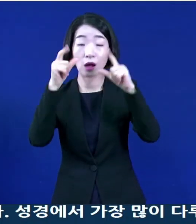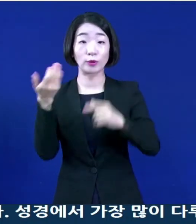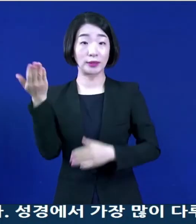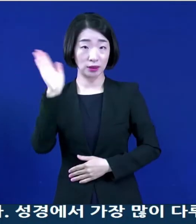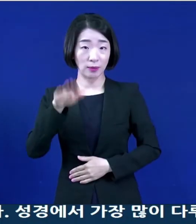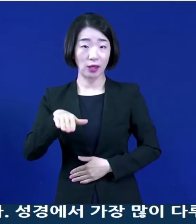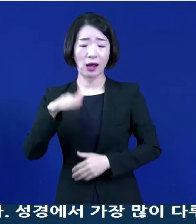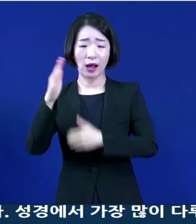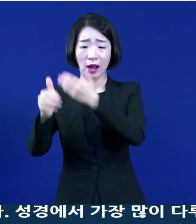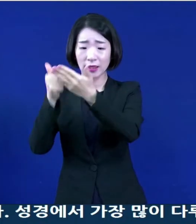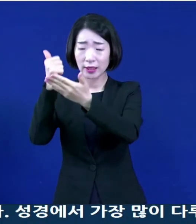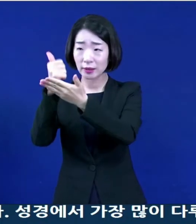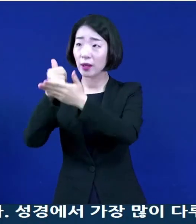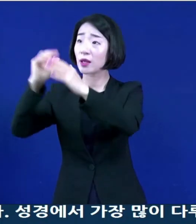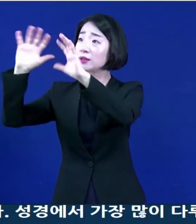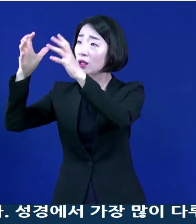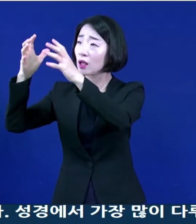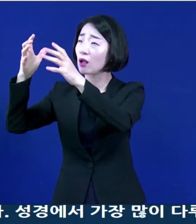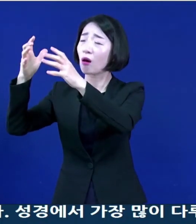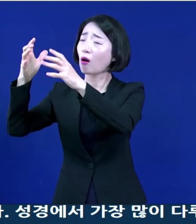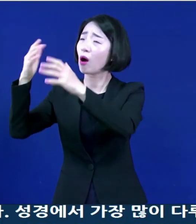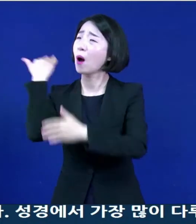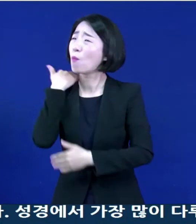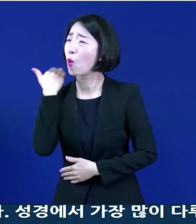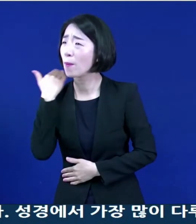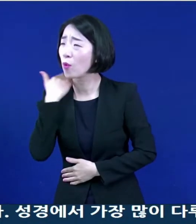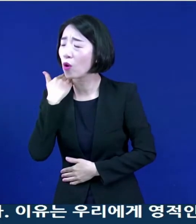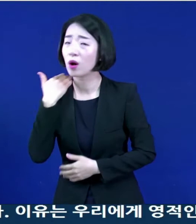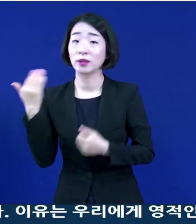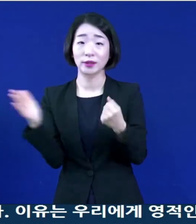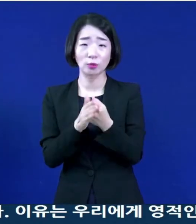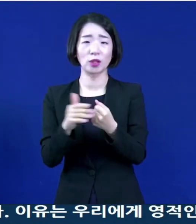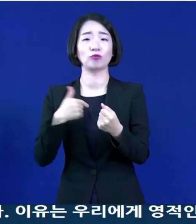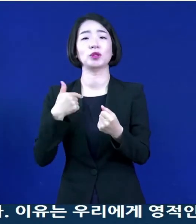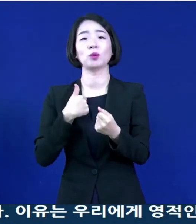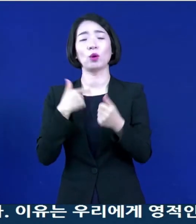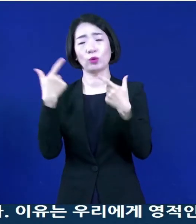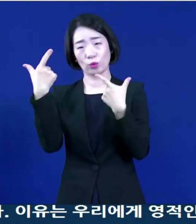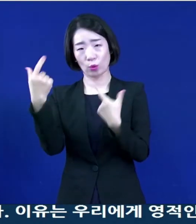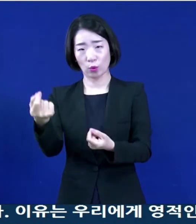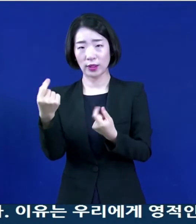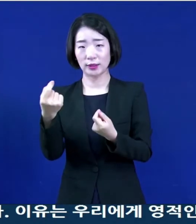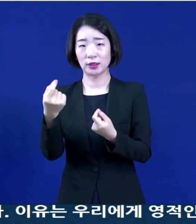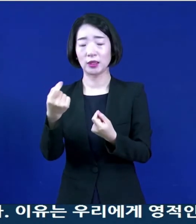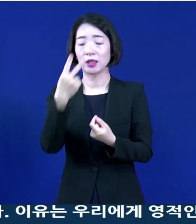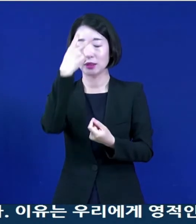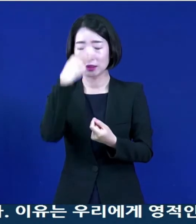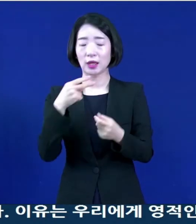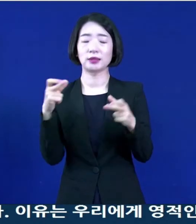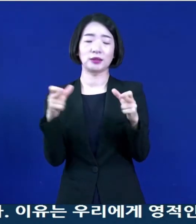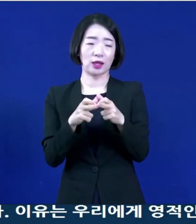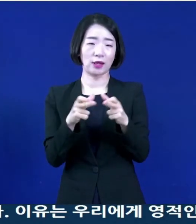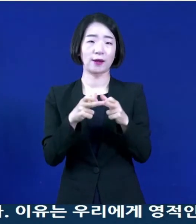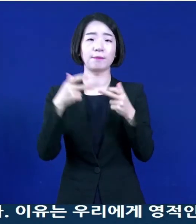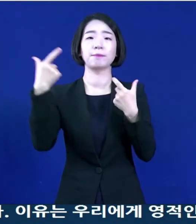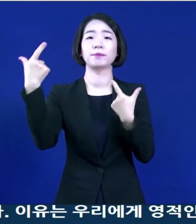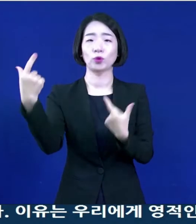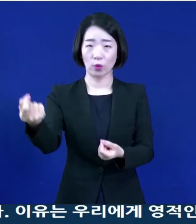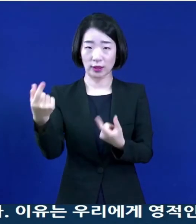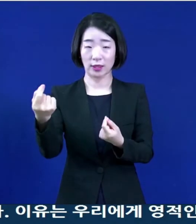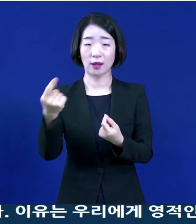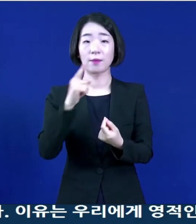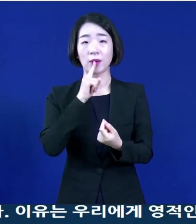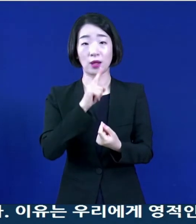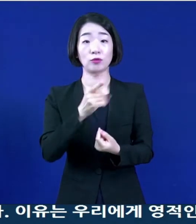하나님의 세계를 볼 수 없을 때, 그때 우리도 영적인 시각장애가 있다라고 말해주는